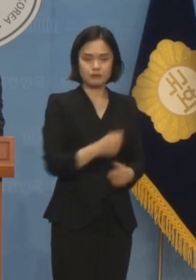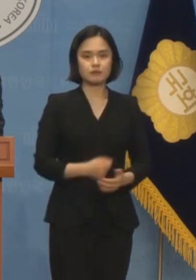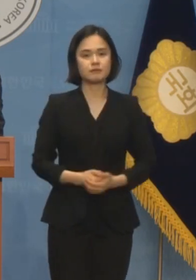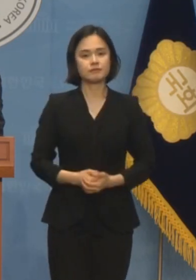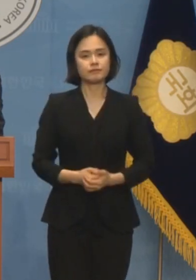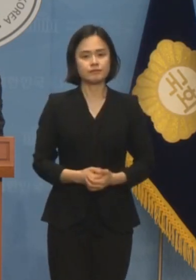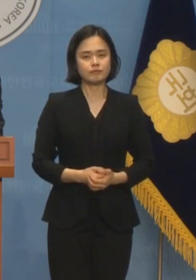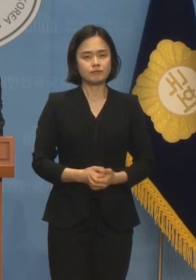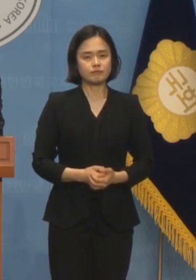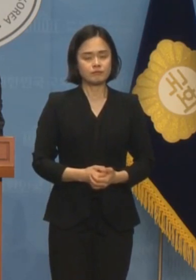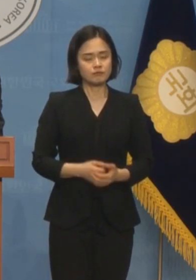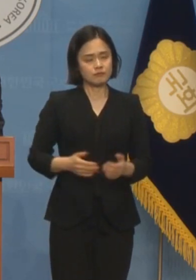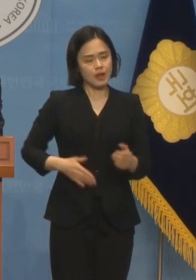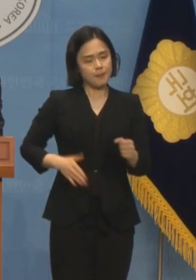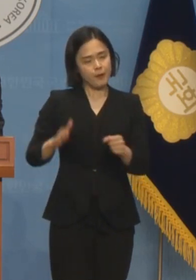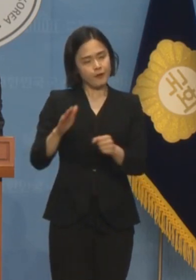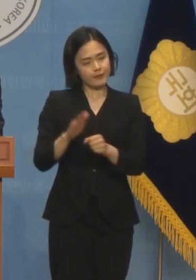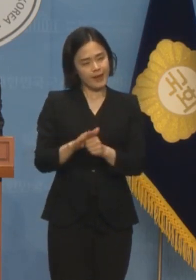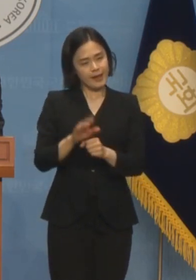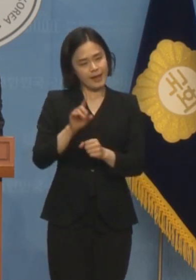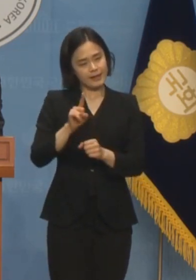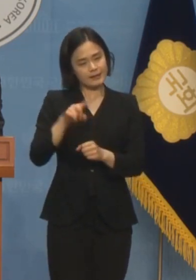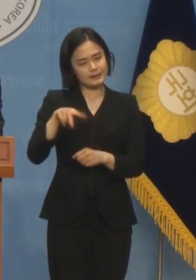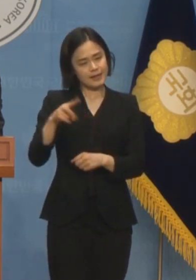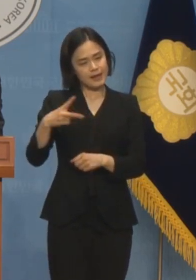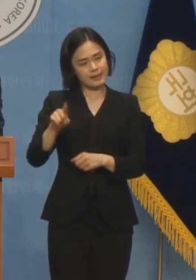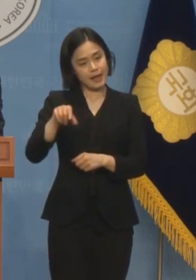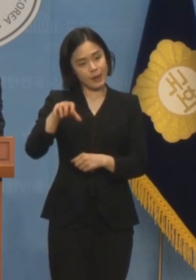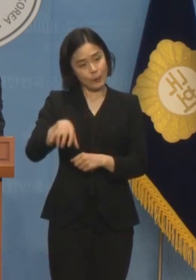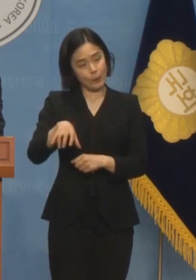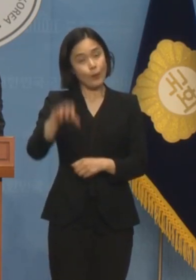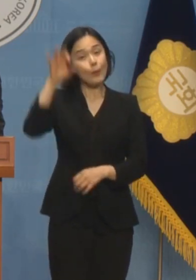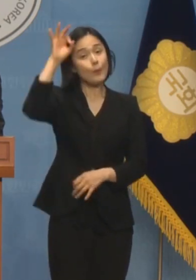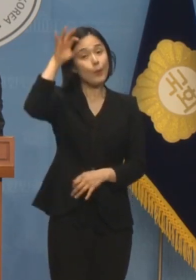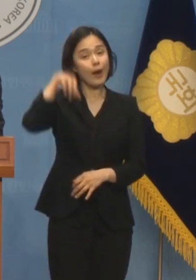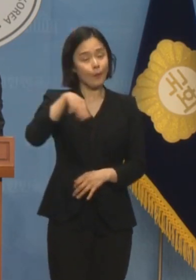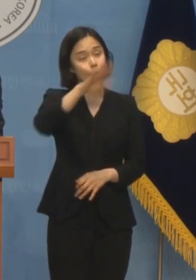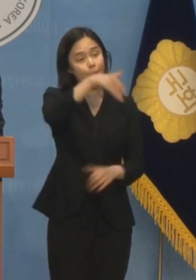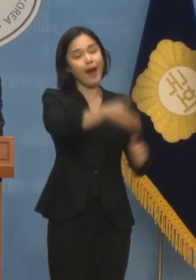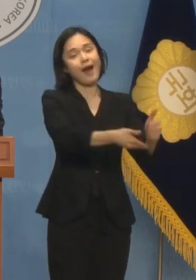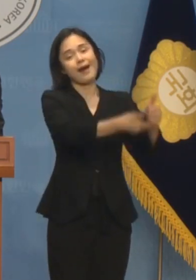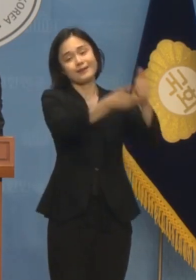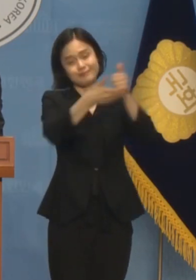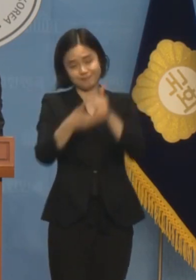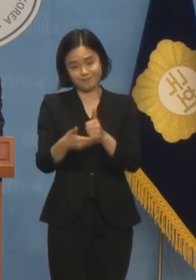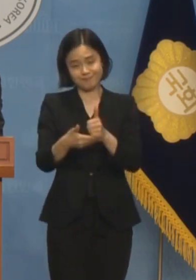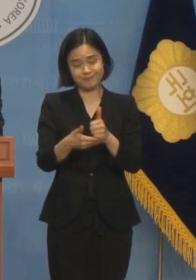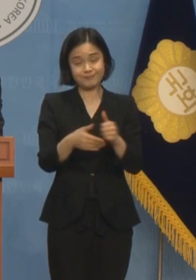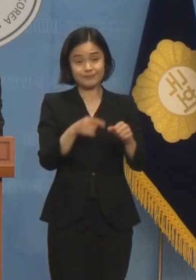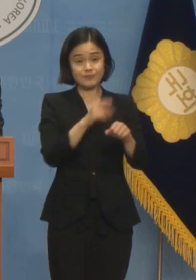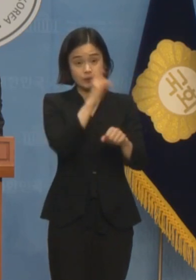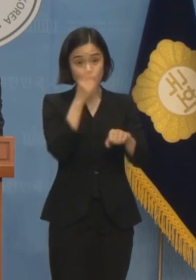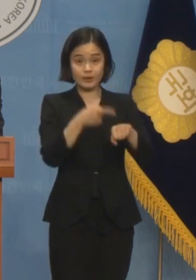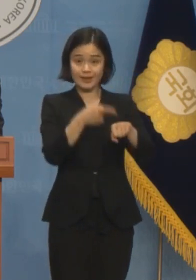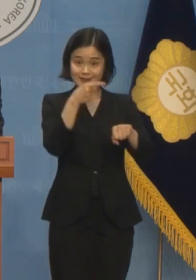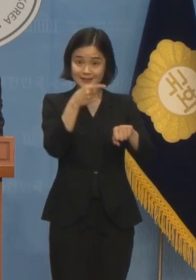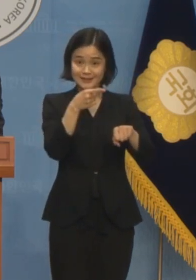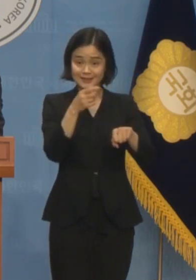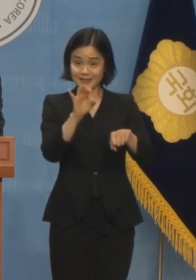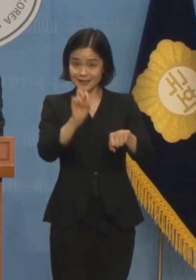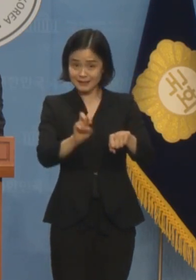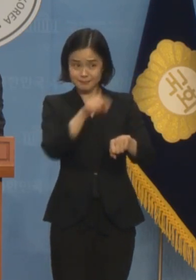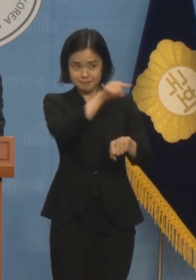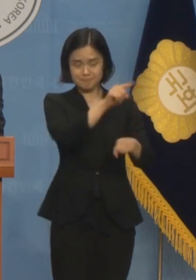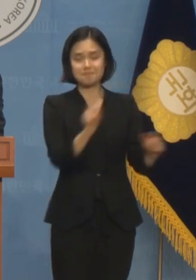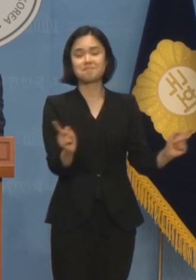포항으로 초대한다. 오후 1시에 사단장을 만나고 2시부터 골프를 치고 저녁에는 참모들과 회식을 한다는